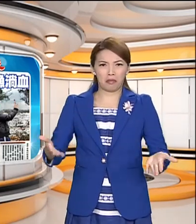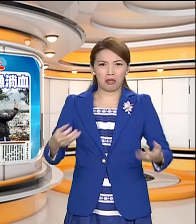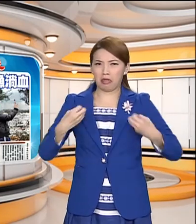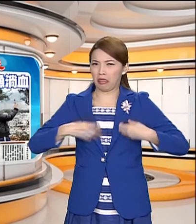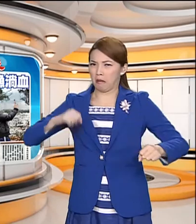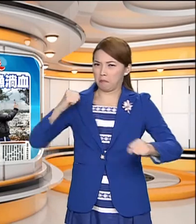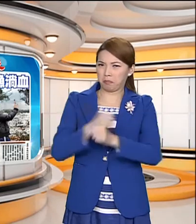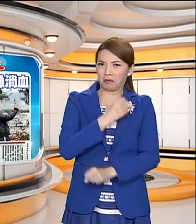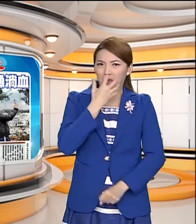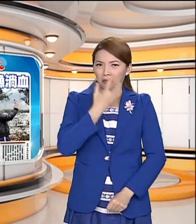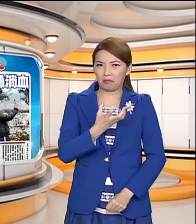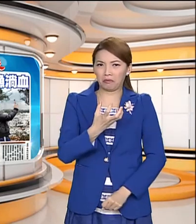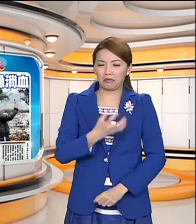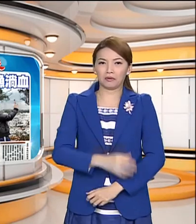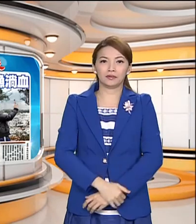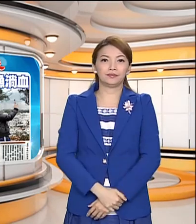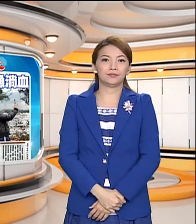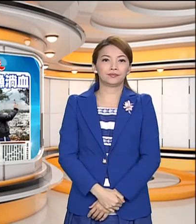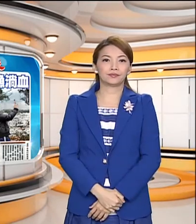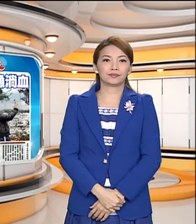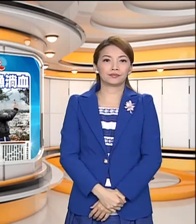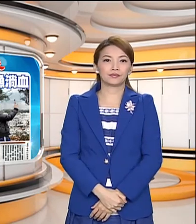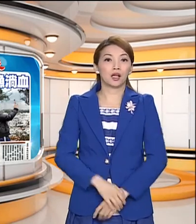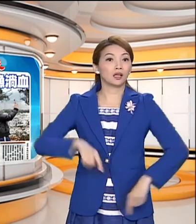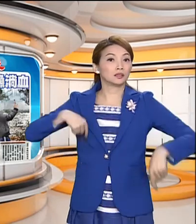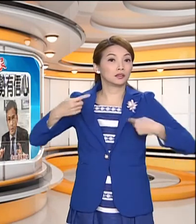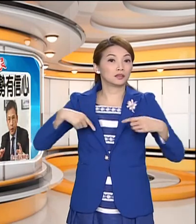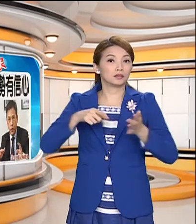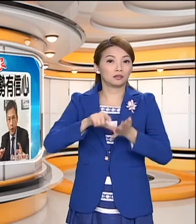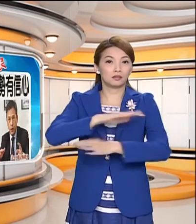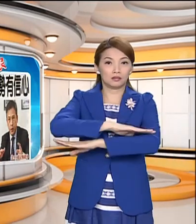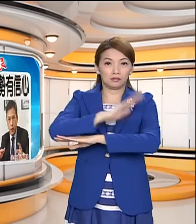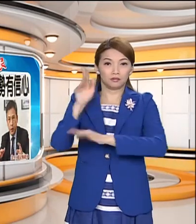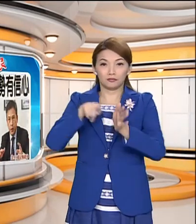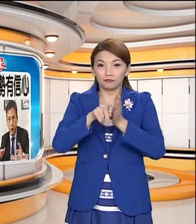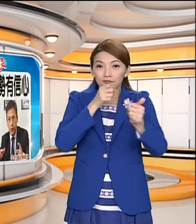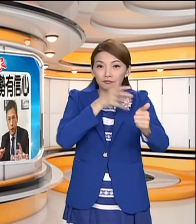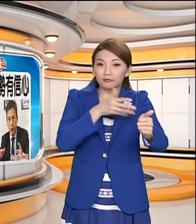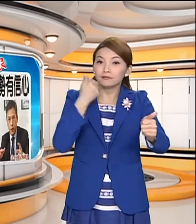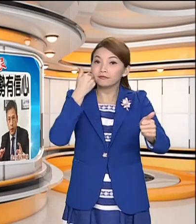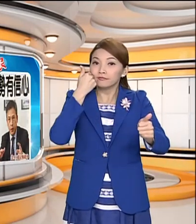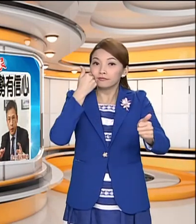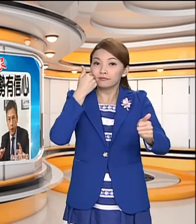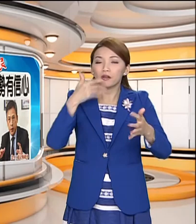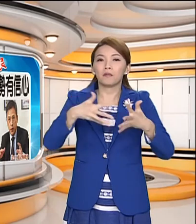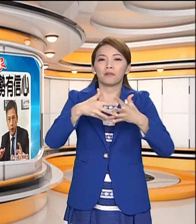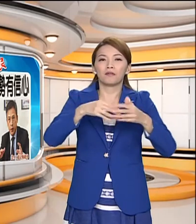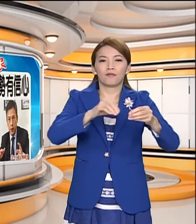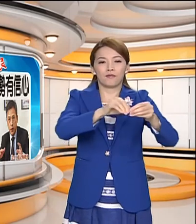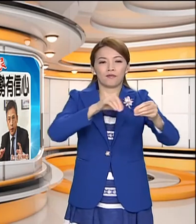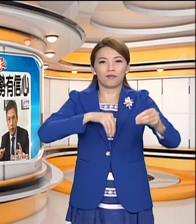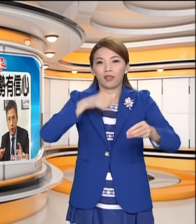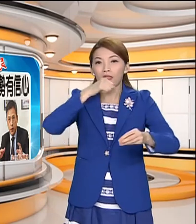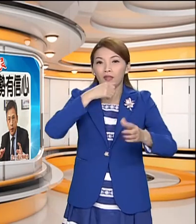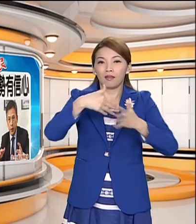而自由时报的头条则是说，美国在台协会处长梅建华做他的专